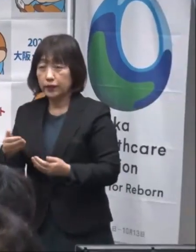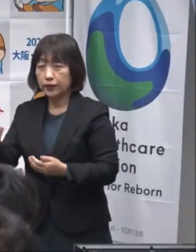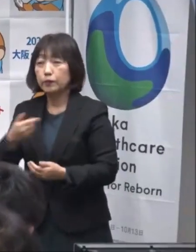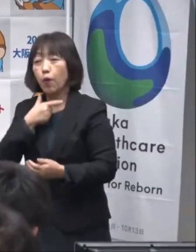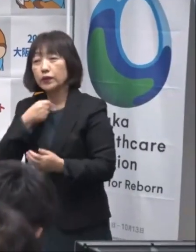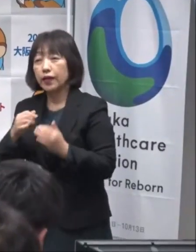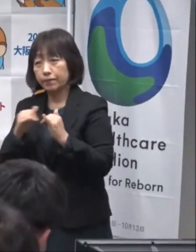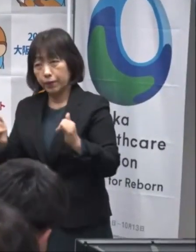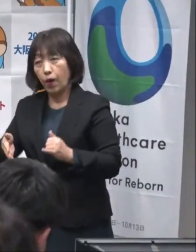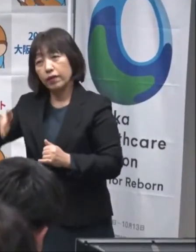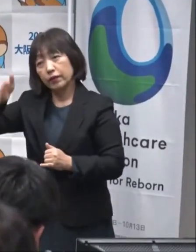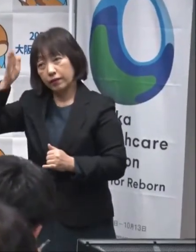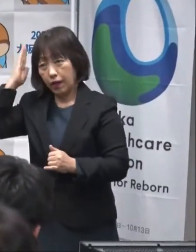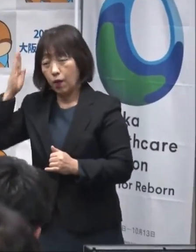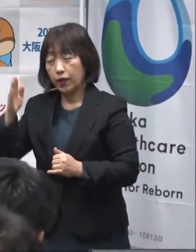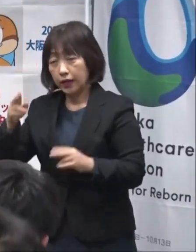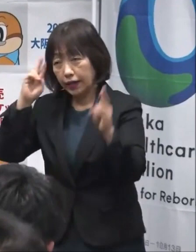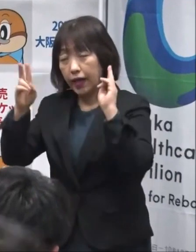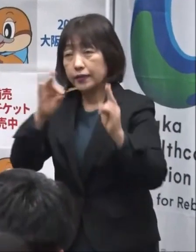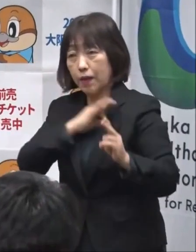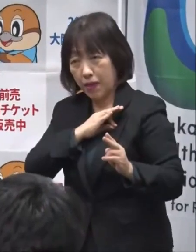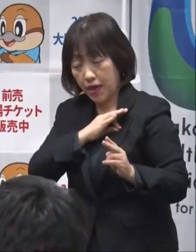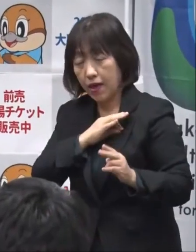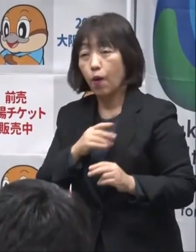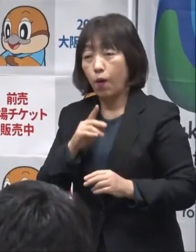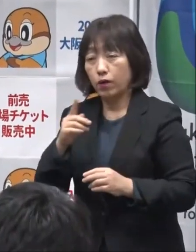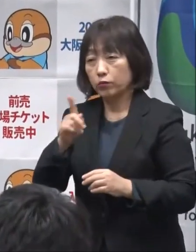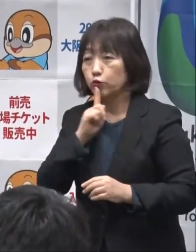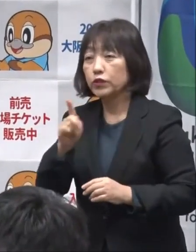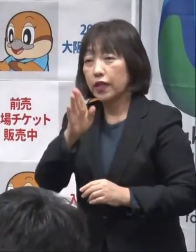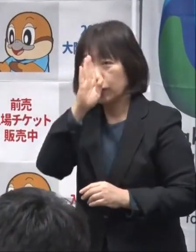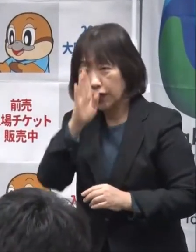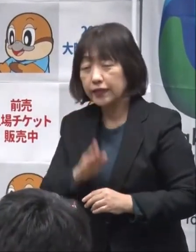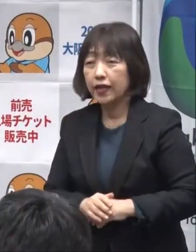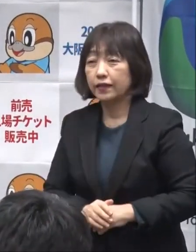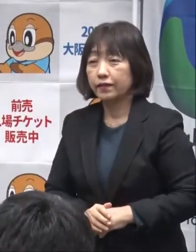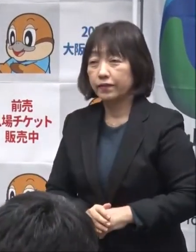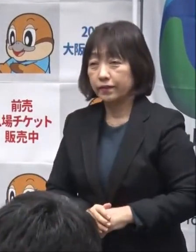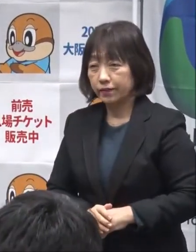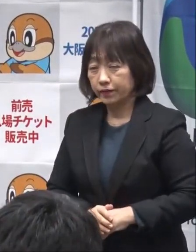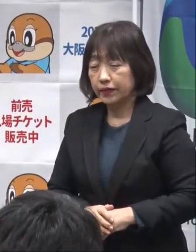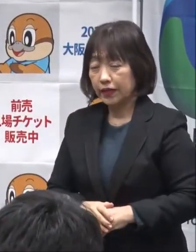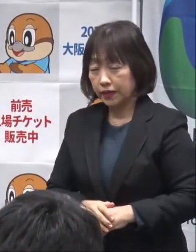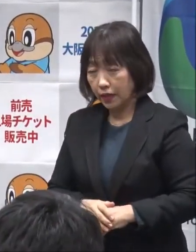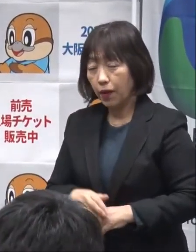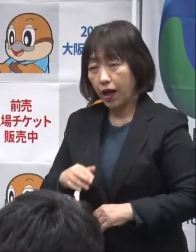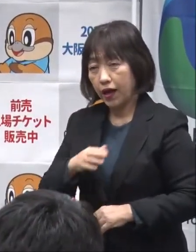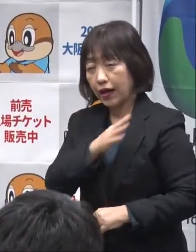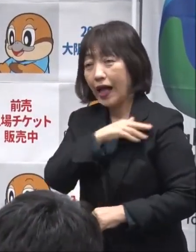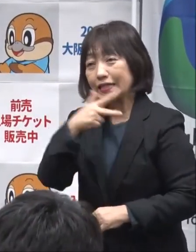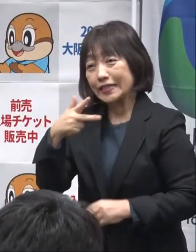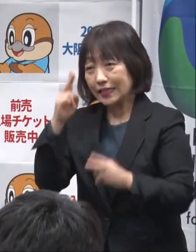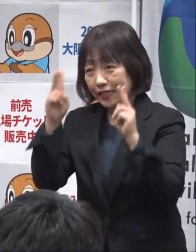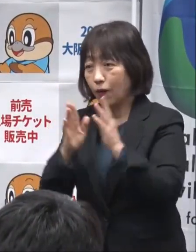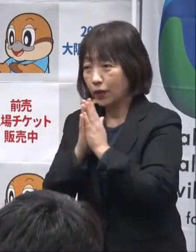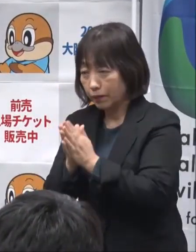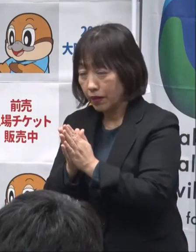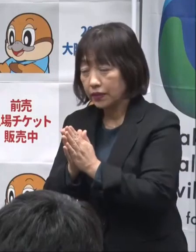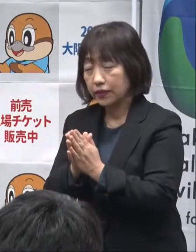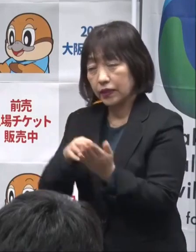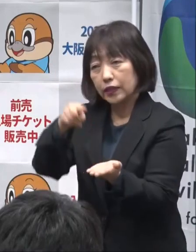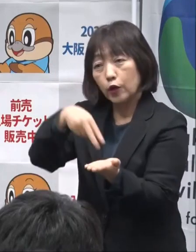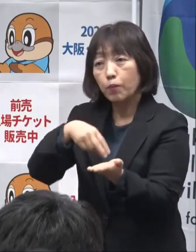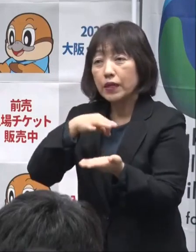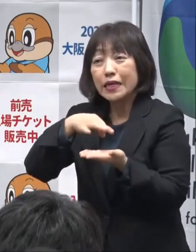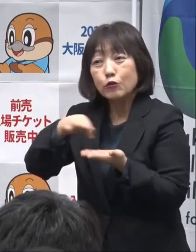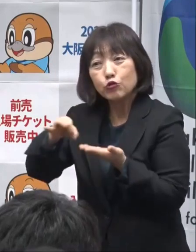挙手の上、社名とお名前をよろしくお願いいたします。それでは幹事社の読売新聞さん、お願いします。 読売新聞の山